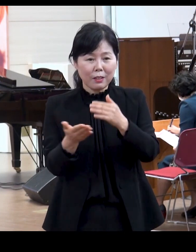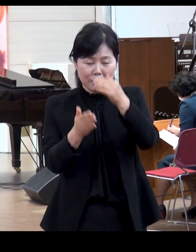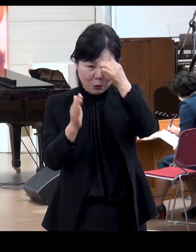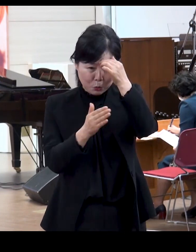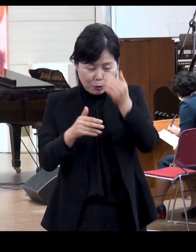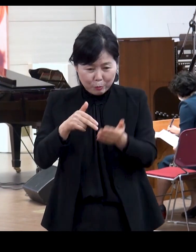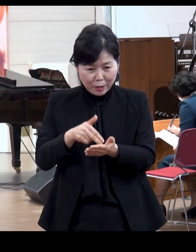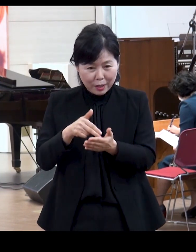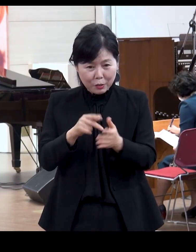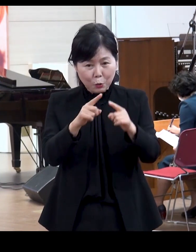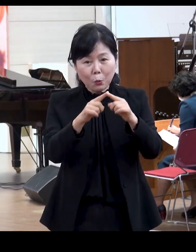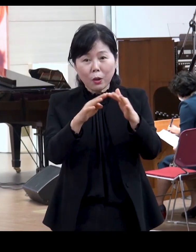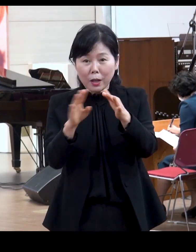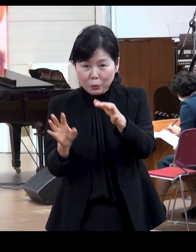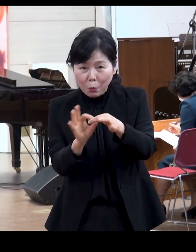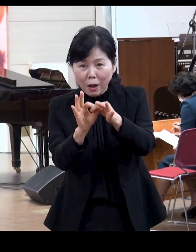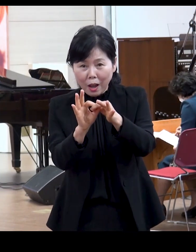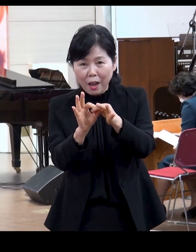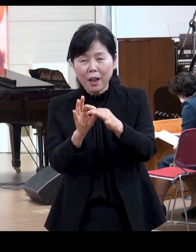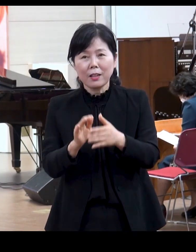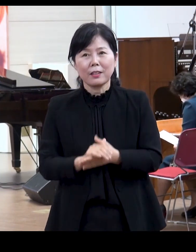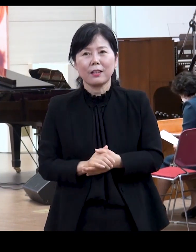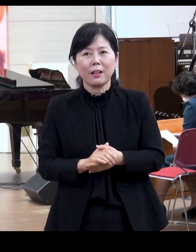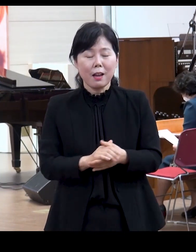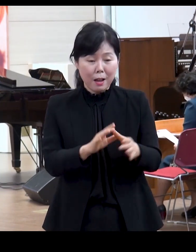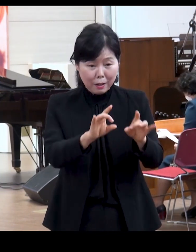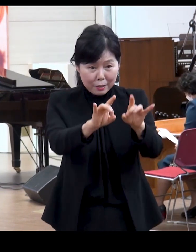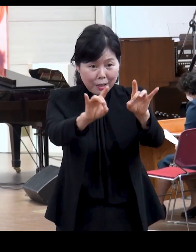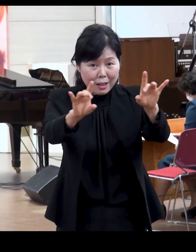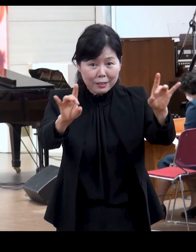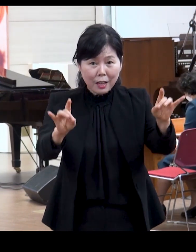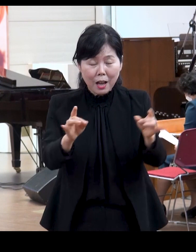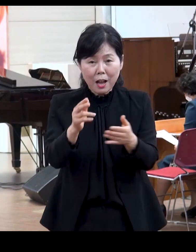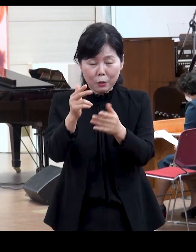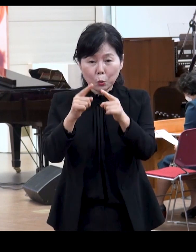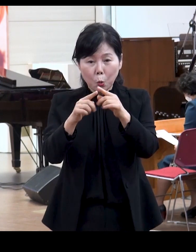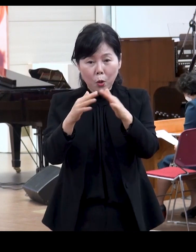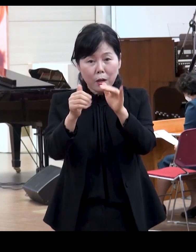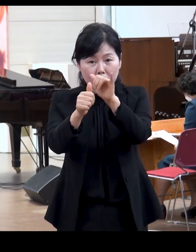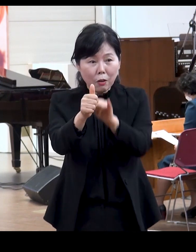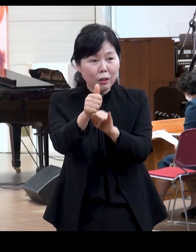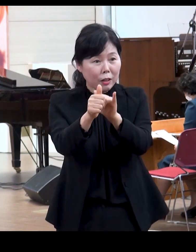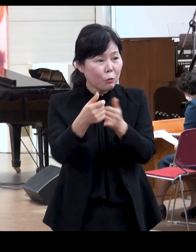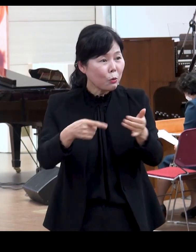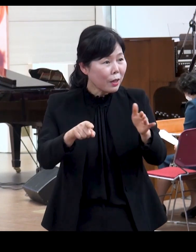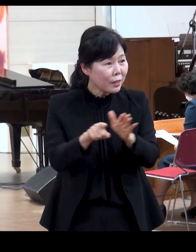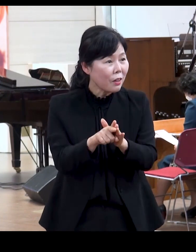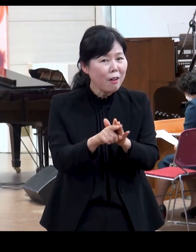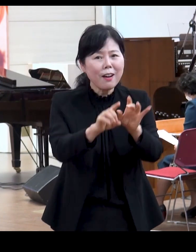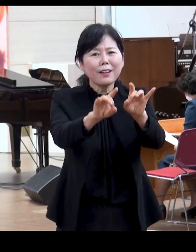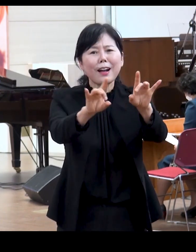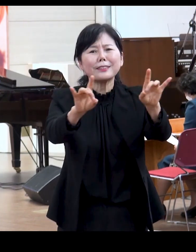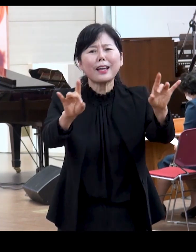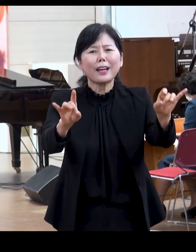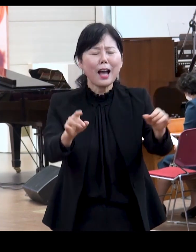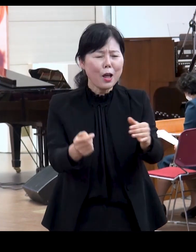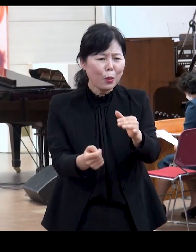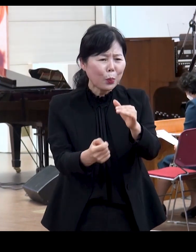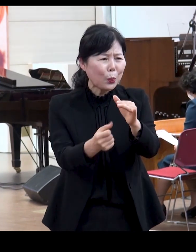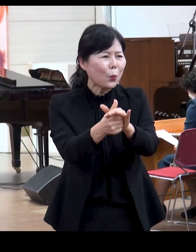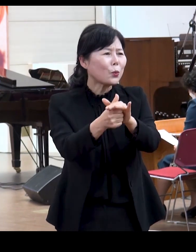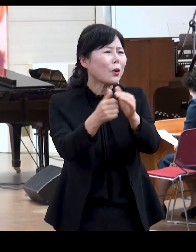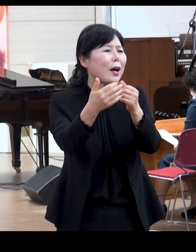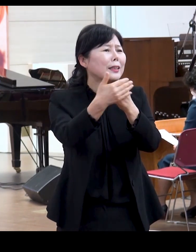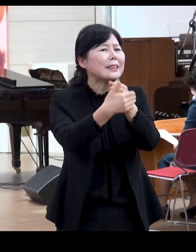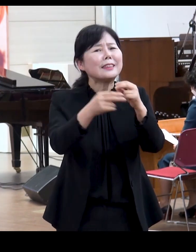이야기하면서 각 지체가 주의 몸을 섬기기 위해서, 그래서 주님께서 각각 다른 독특하게